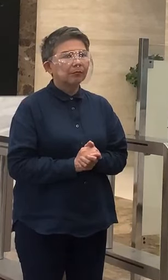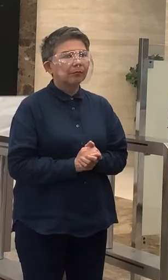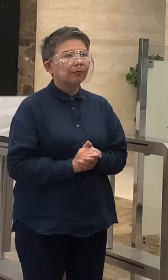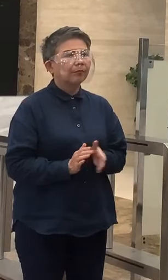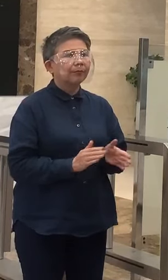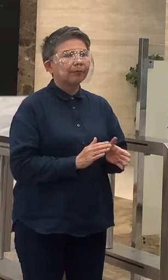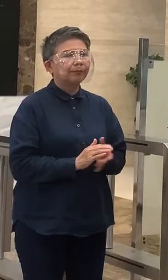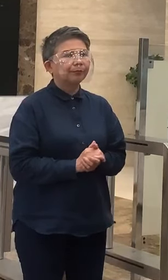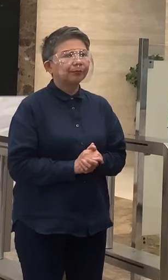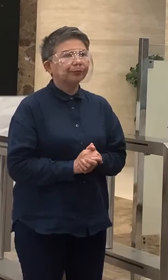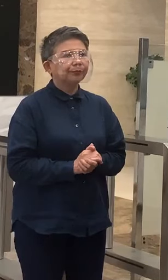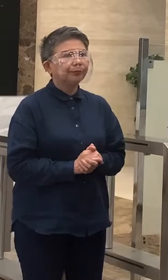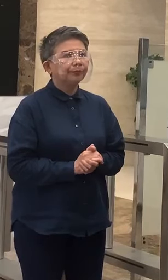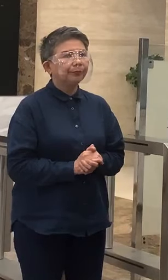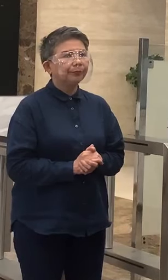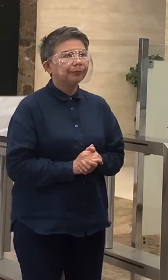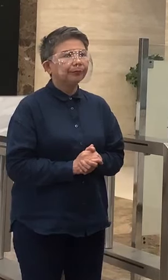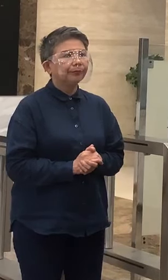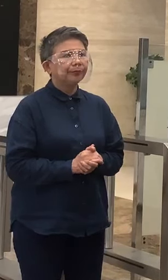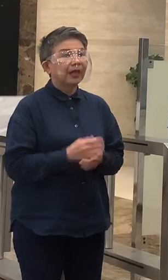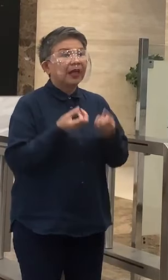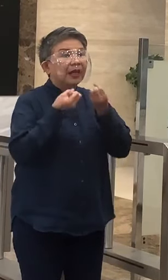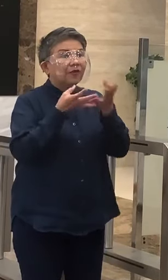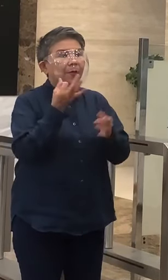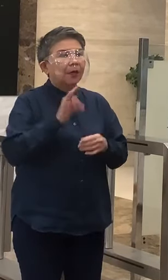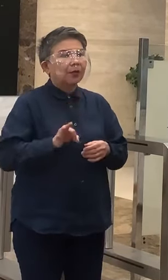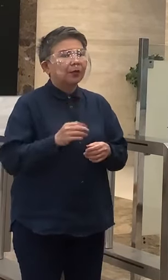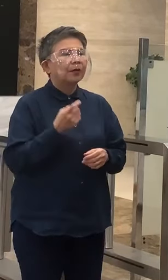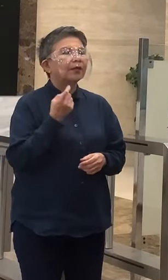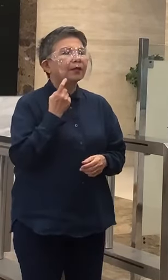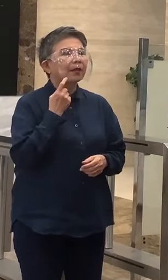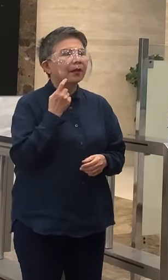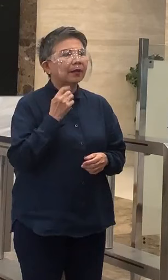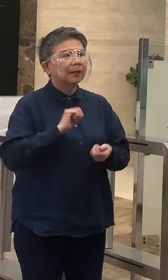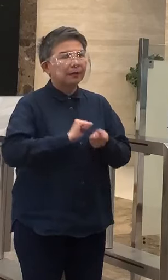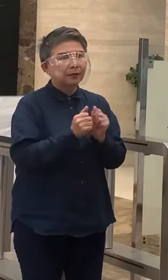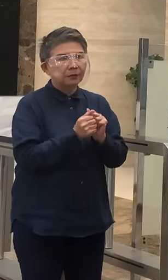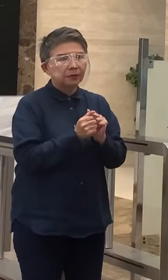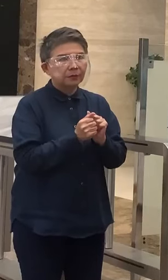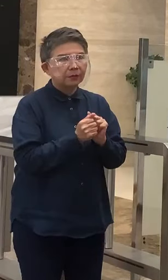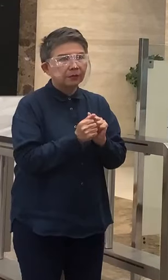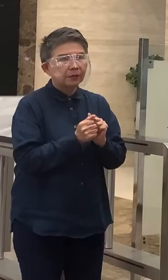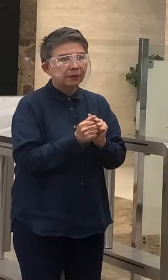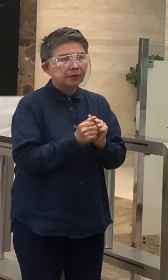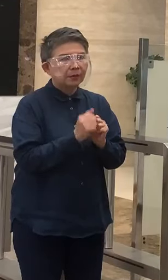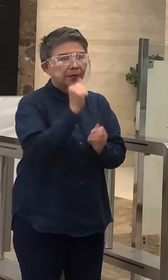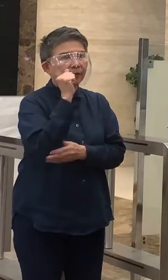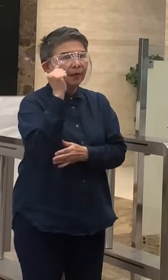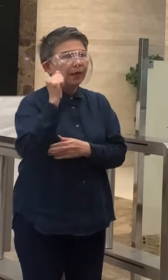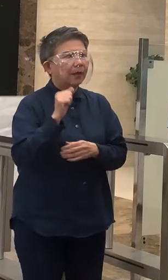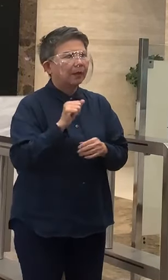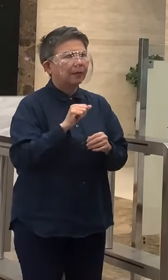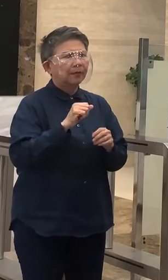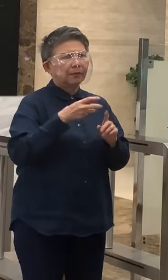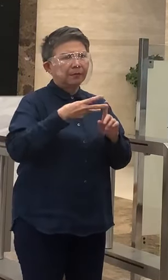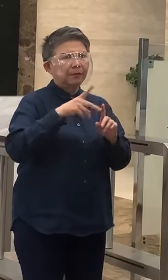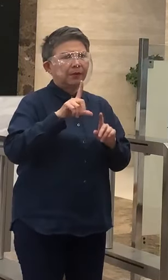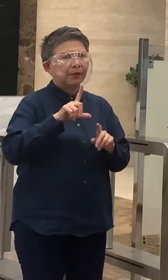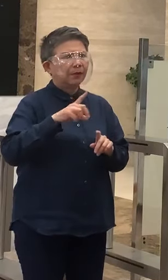Hai Selanjutnya kami sampaikan hampir terkait kasus bila brush